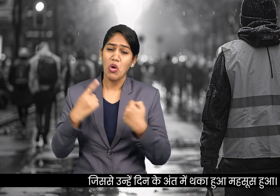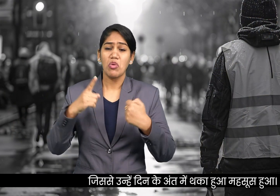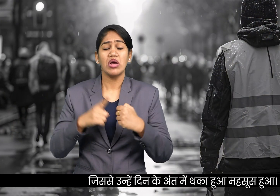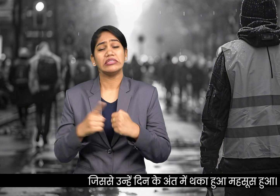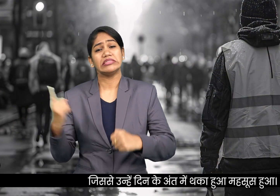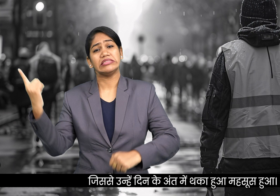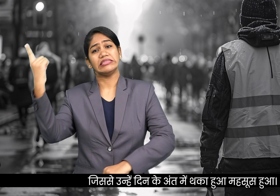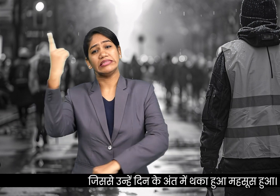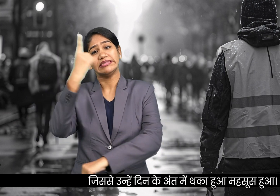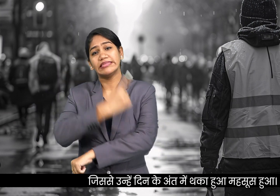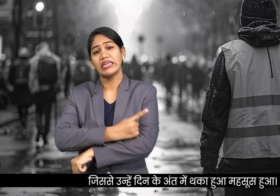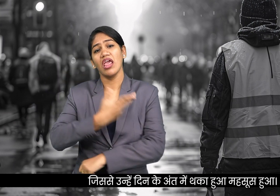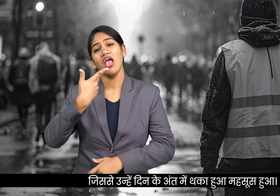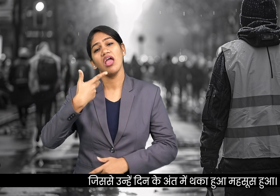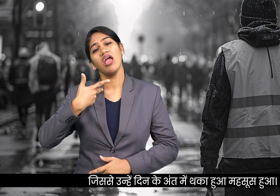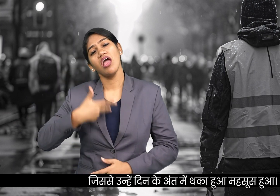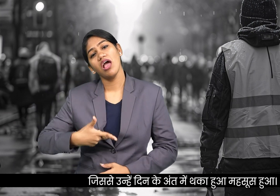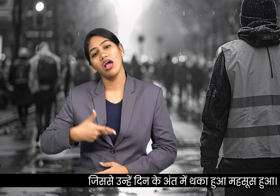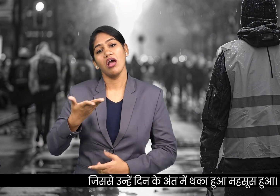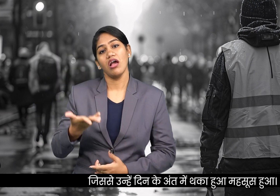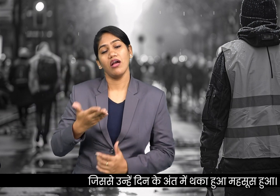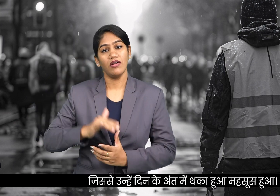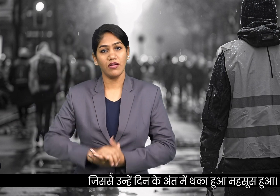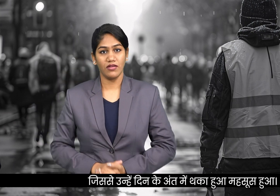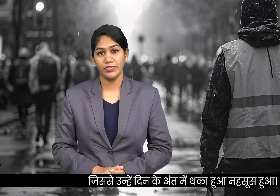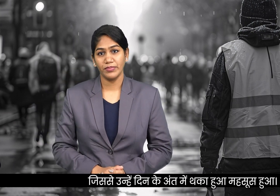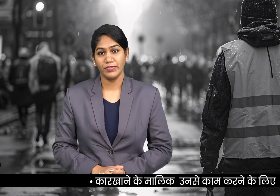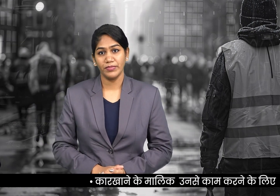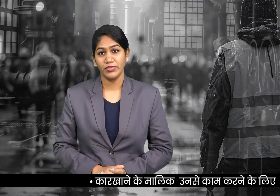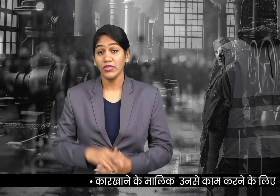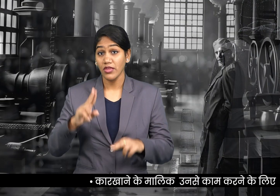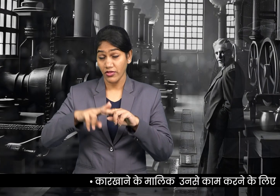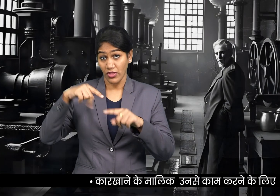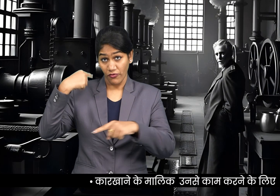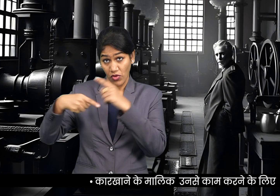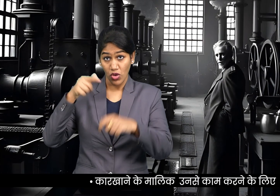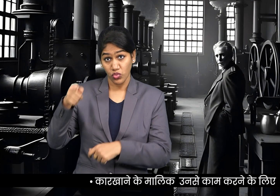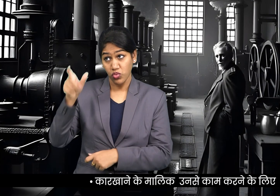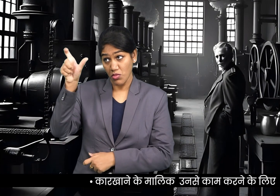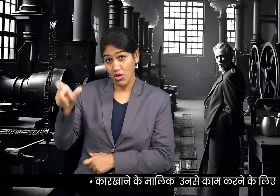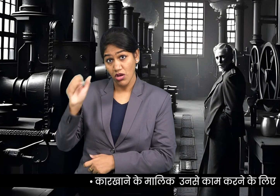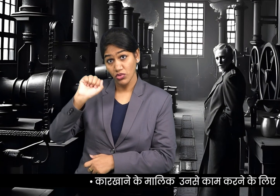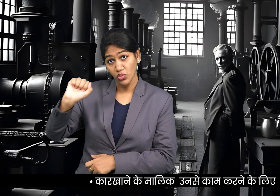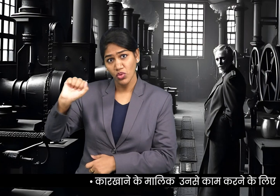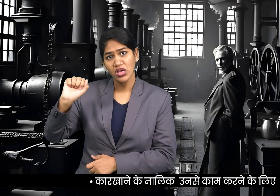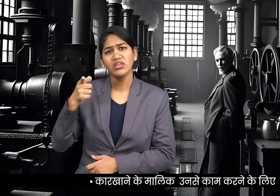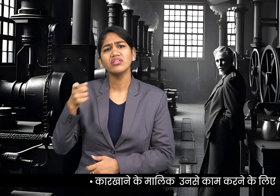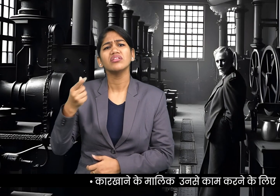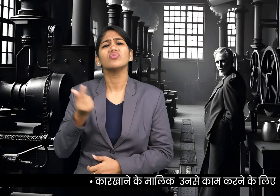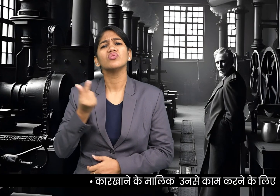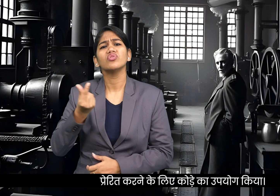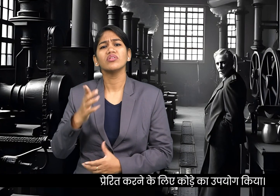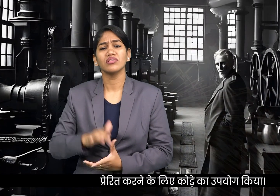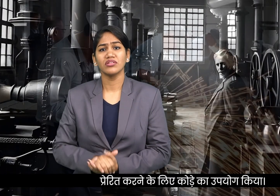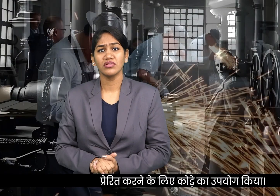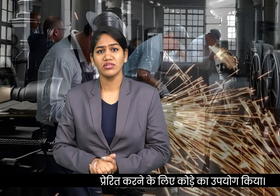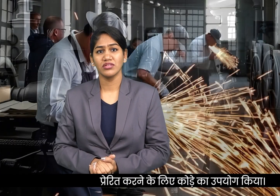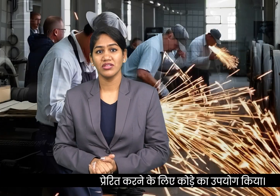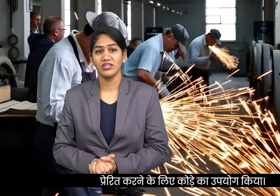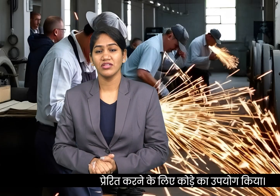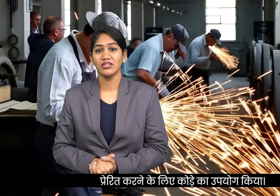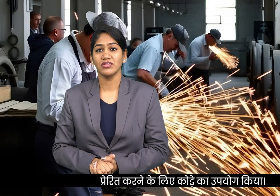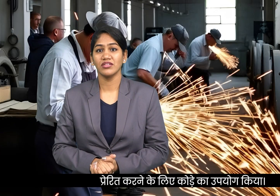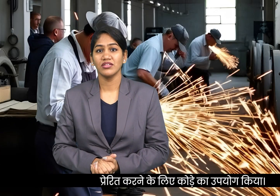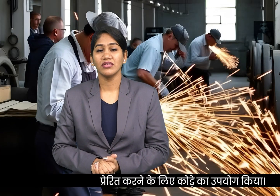अंत तक थकावट महसूस होती थी। कारखाने के मालिक उनसे काम करने के लिए प्रेरित करने